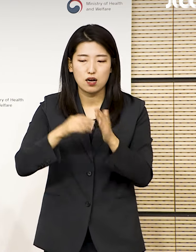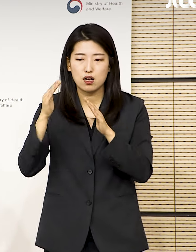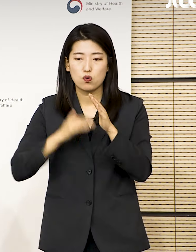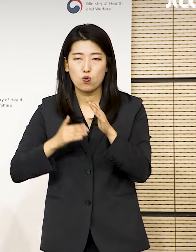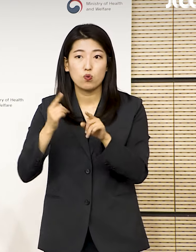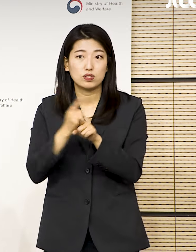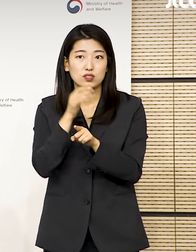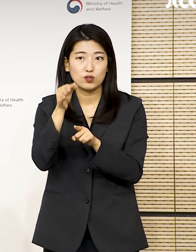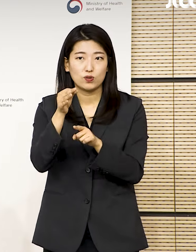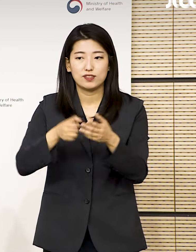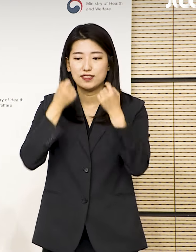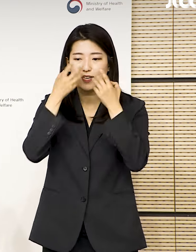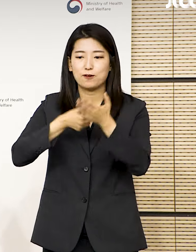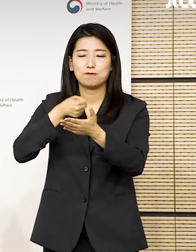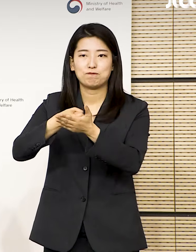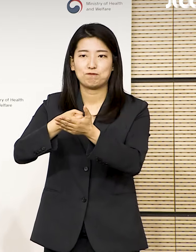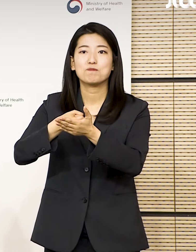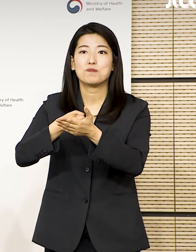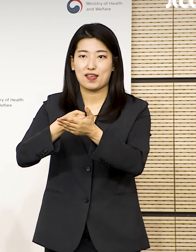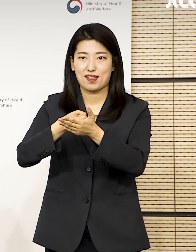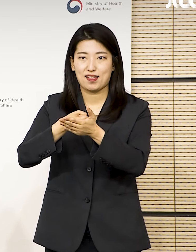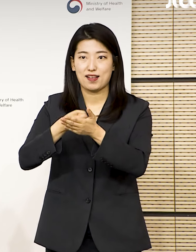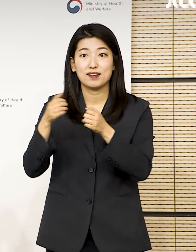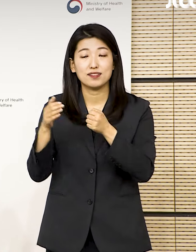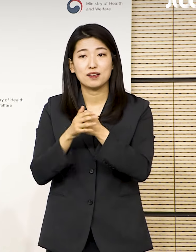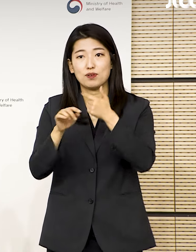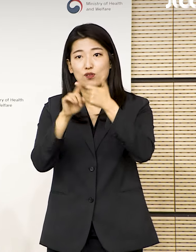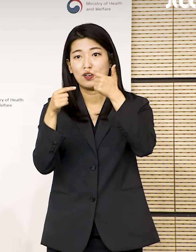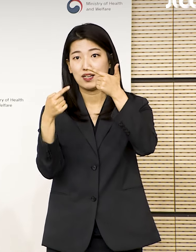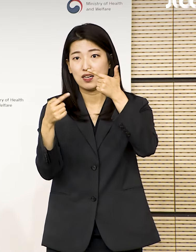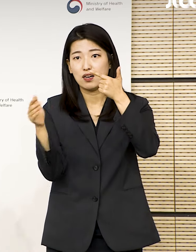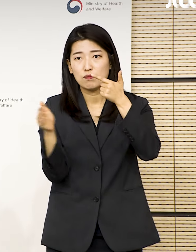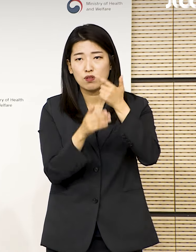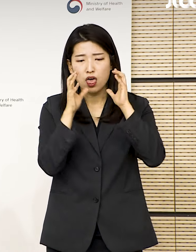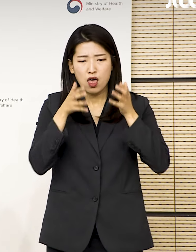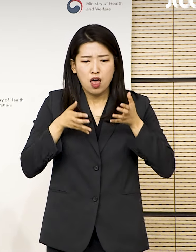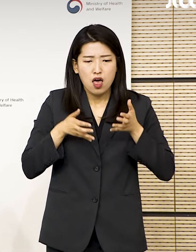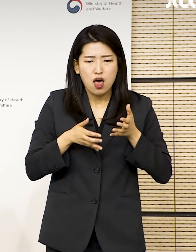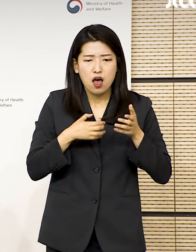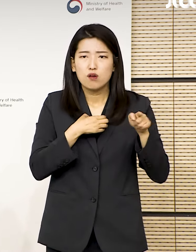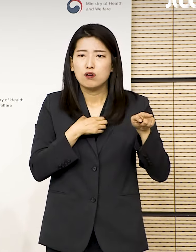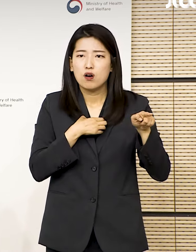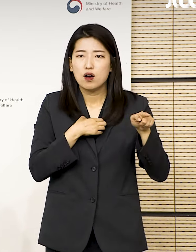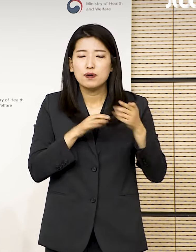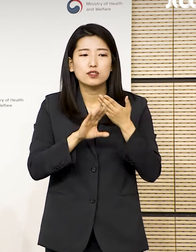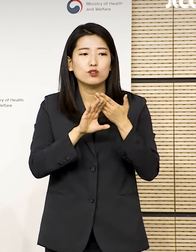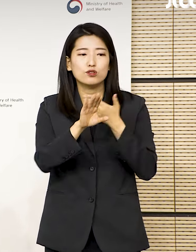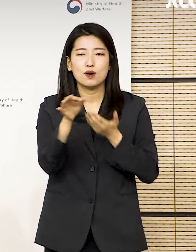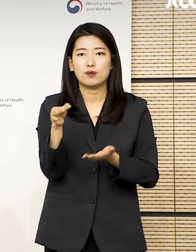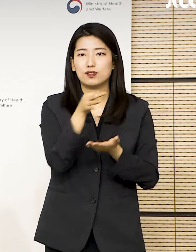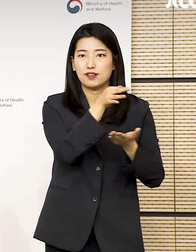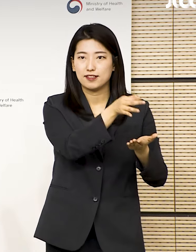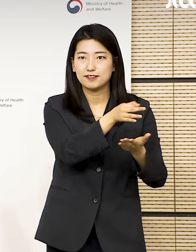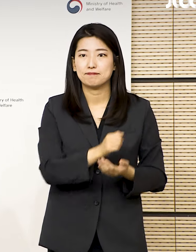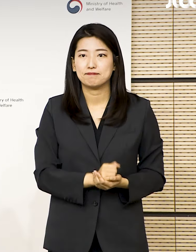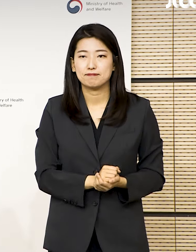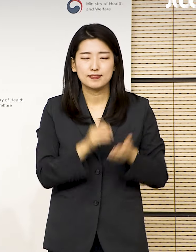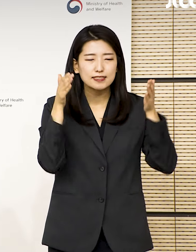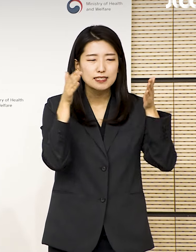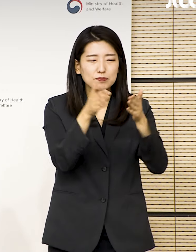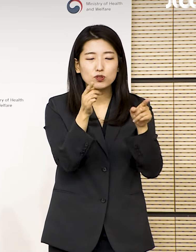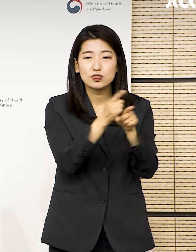신설하였습니다 이에 따라 6월 1일부터 고의원 분만 관련 손실분을 사후 보상하고 집중 치료실 이번